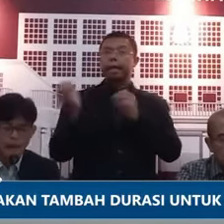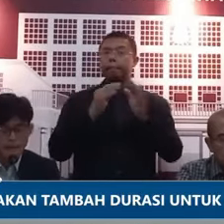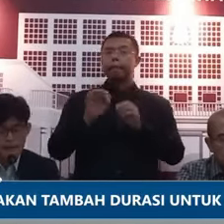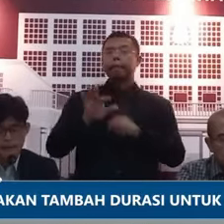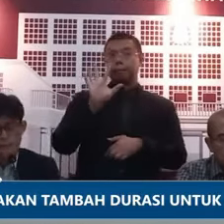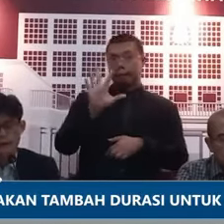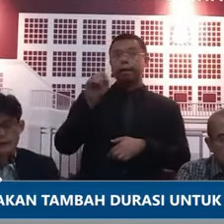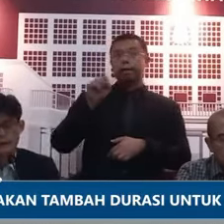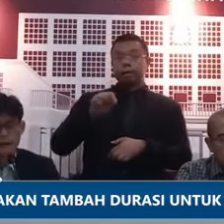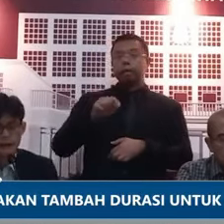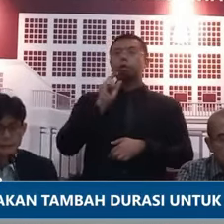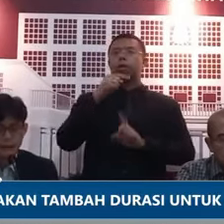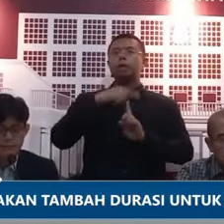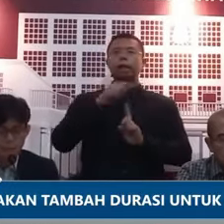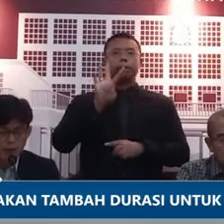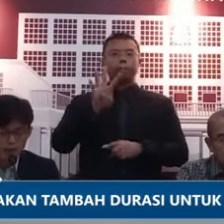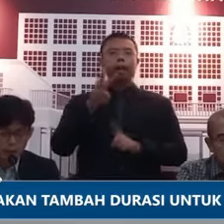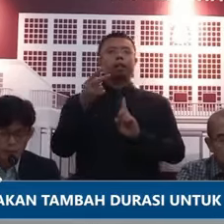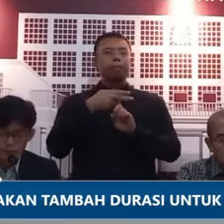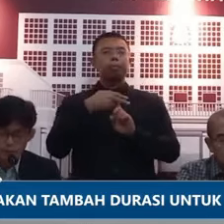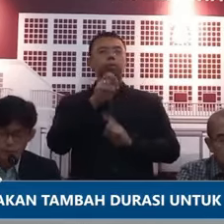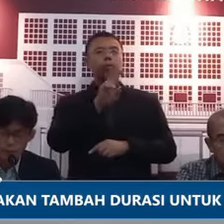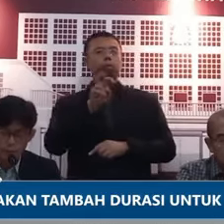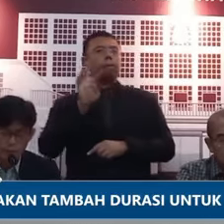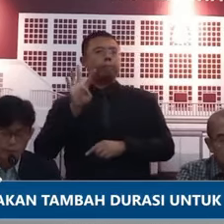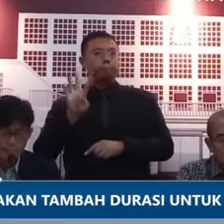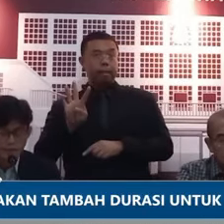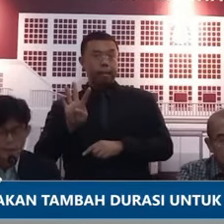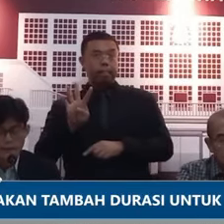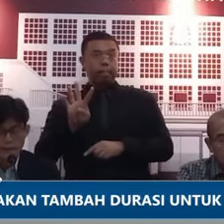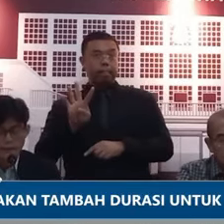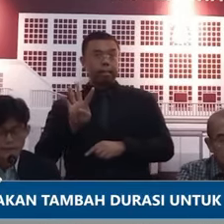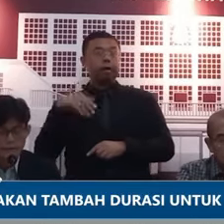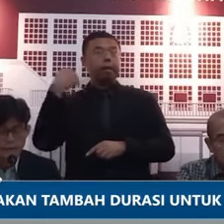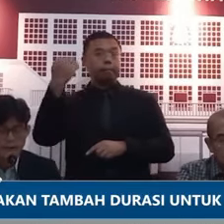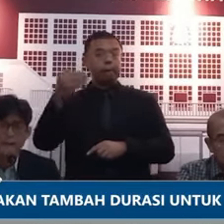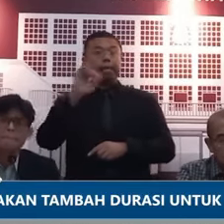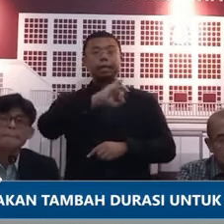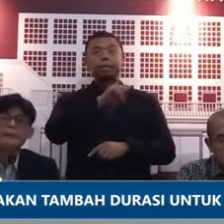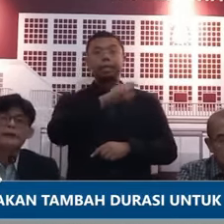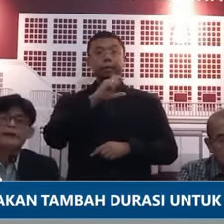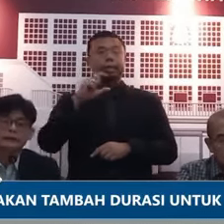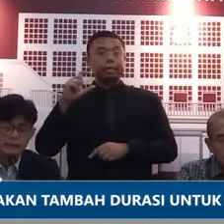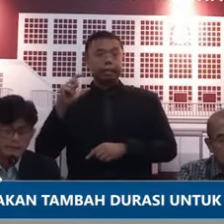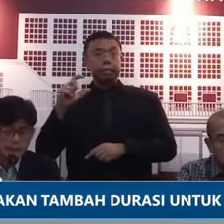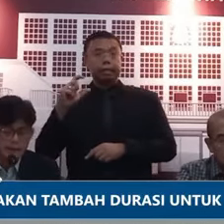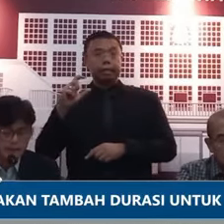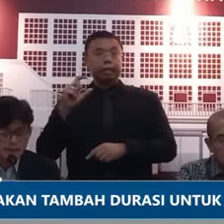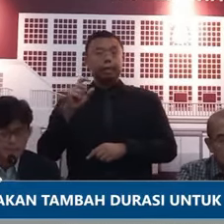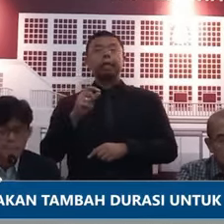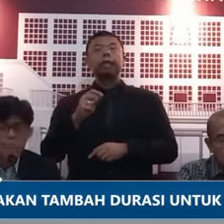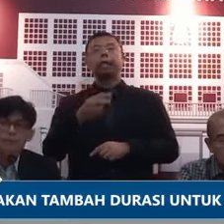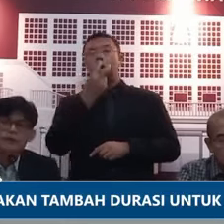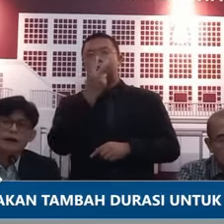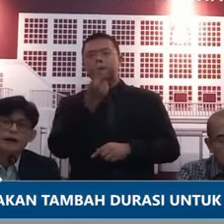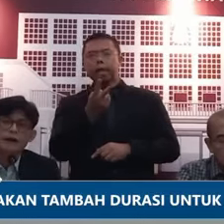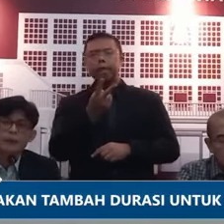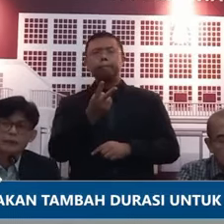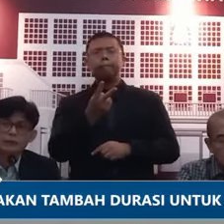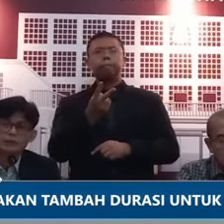Pilpres 2019. Dikatakan oleh Agus, penambahan durasi closing statement merupakan usulan dari tim kampanye yang disepakati oleh